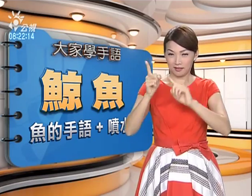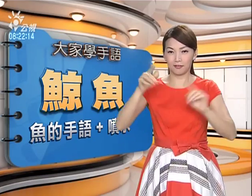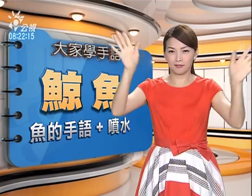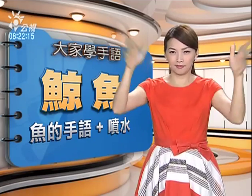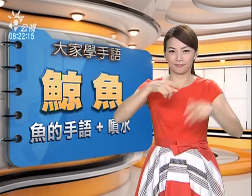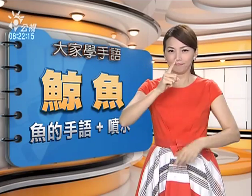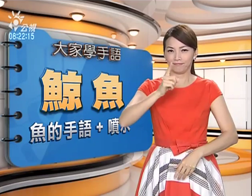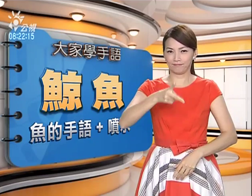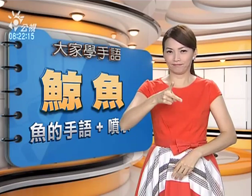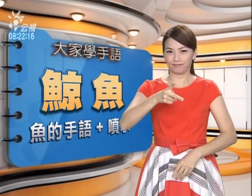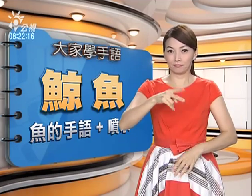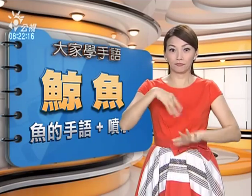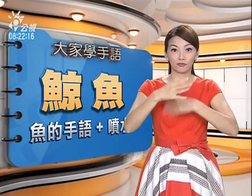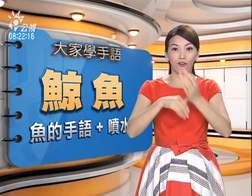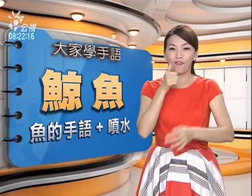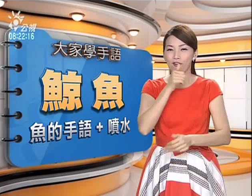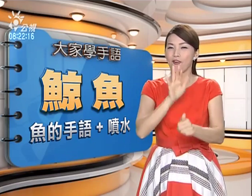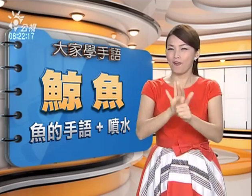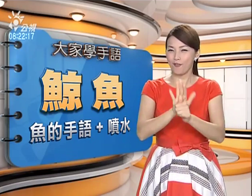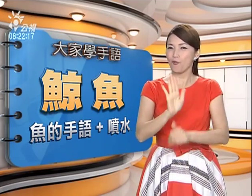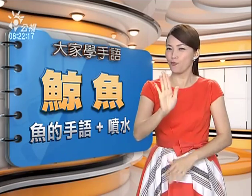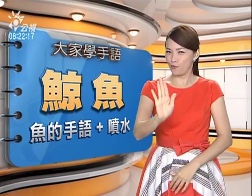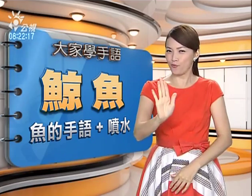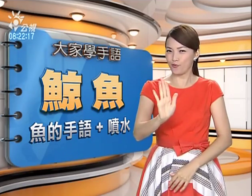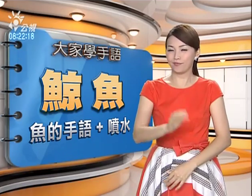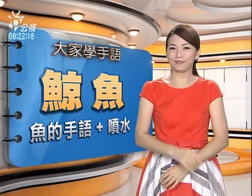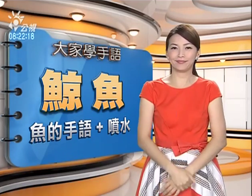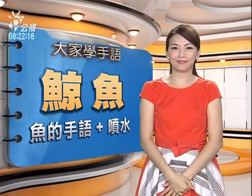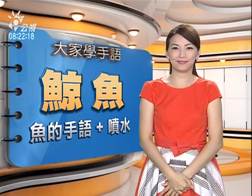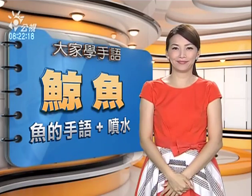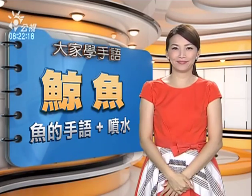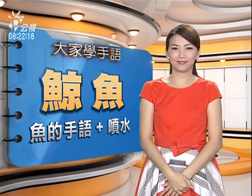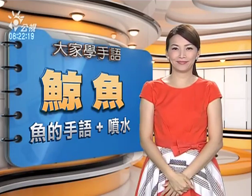一天都会有2场的同步手语翻译。